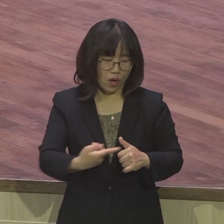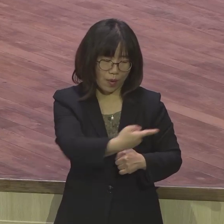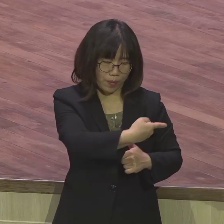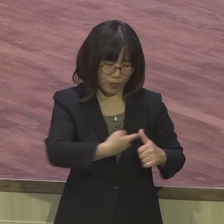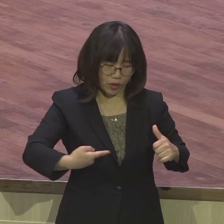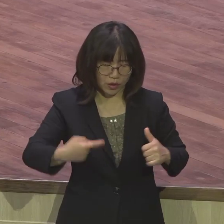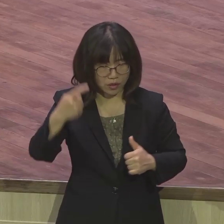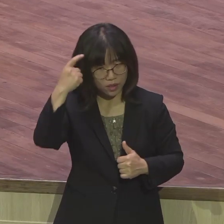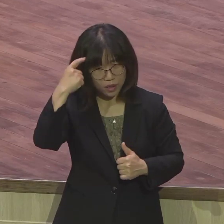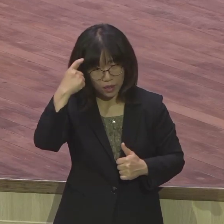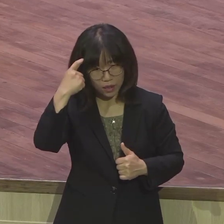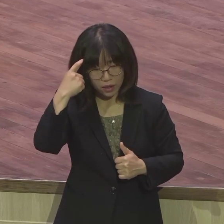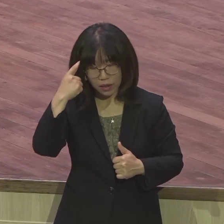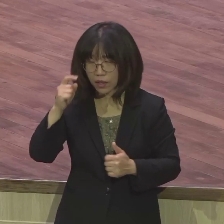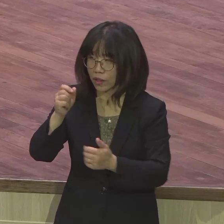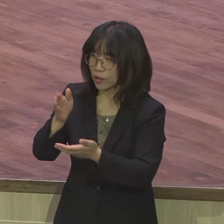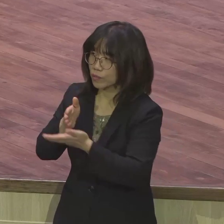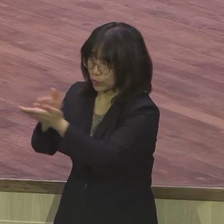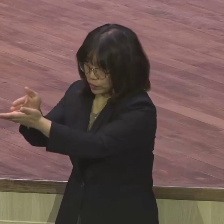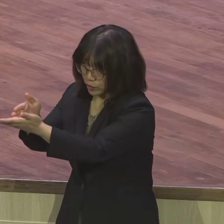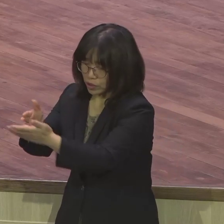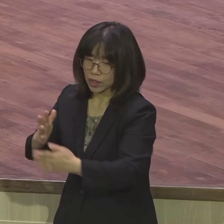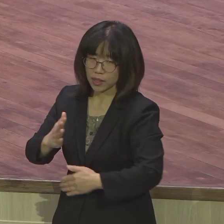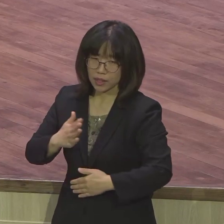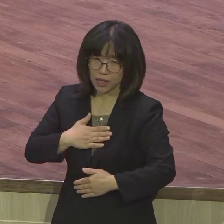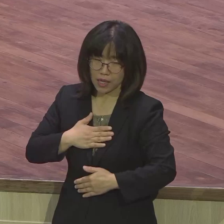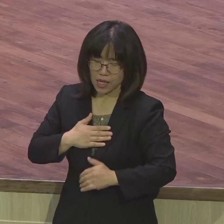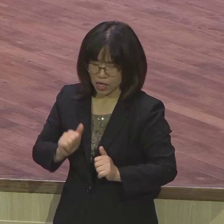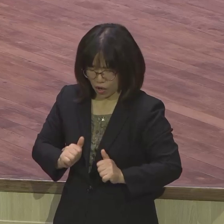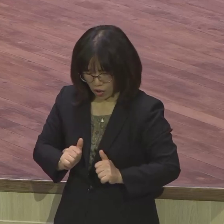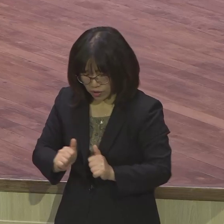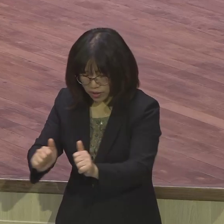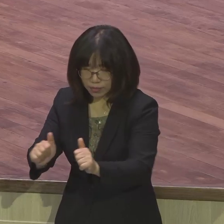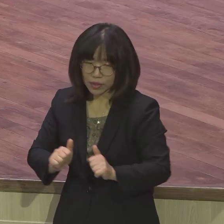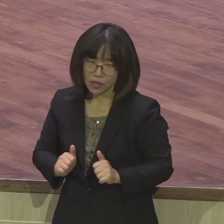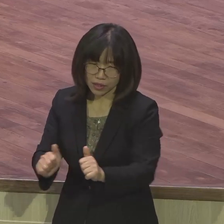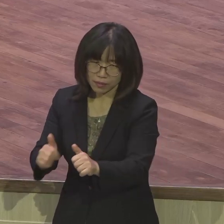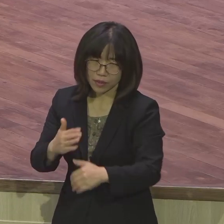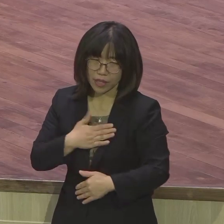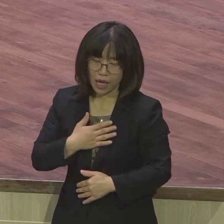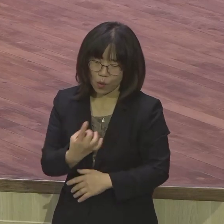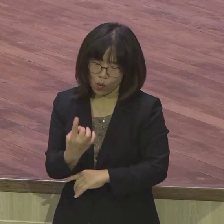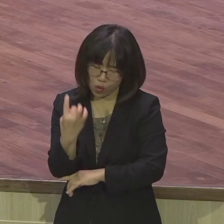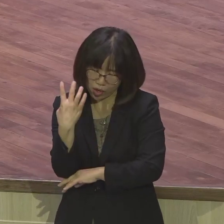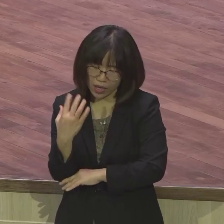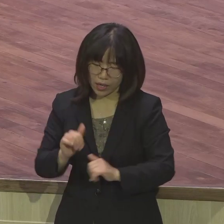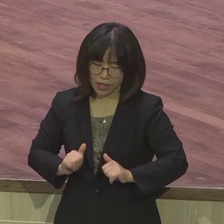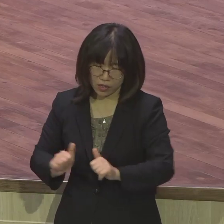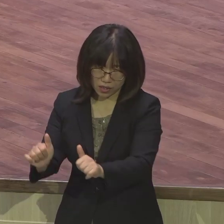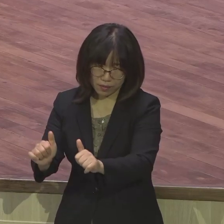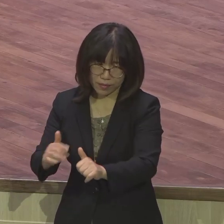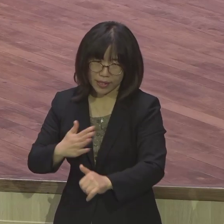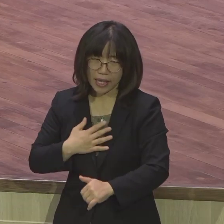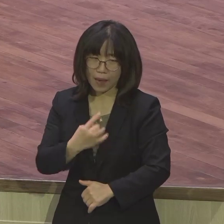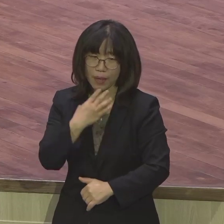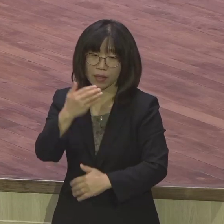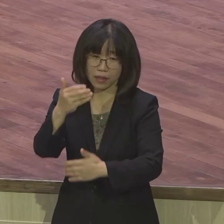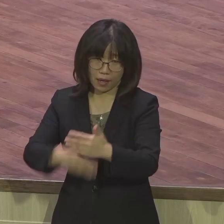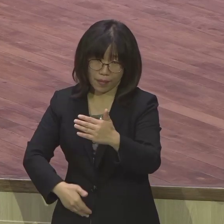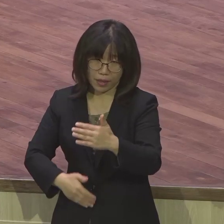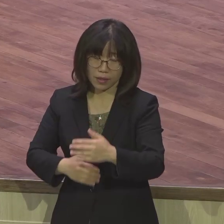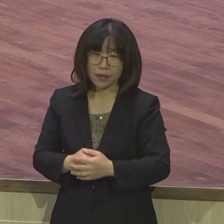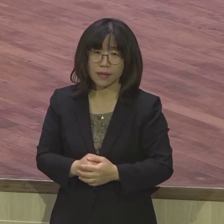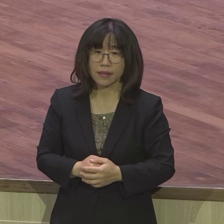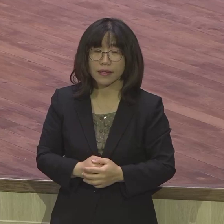있습니다. 전의 성경은 열심히 특심이오니 그랬던데 여기서 보면 열심히 유별하오니 나만 혼자 남았다. 근데 여기서